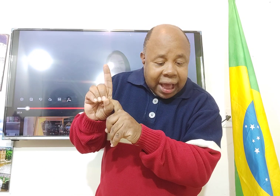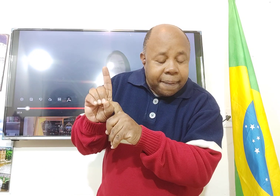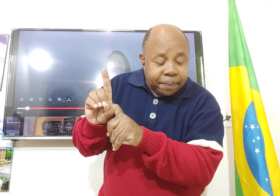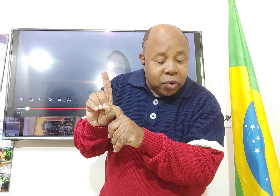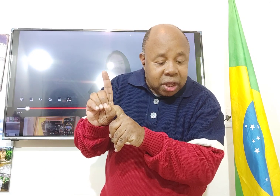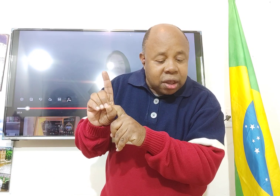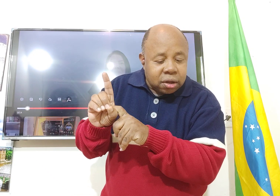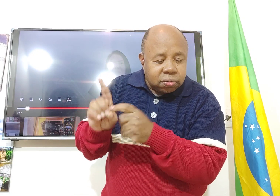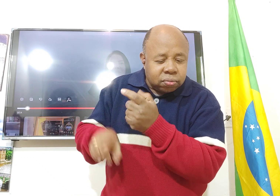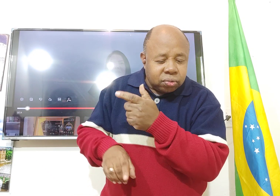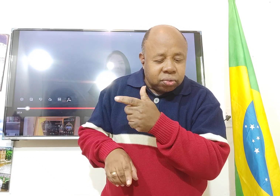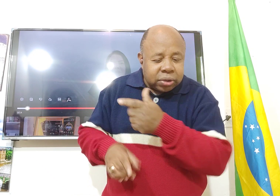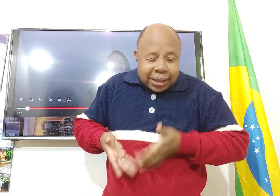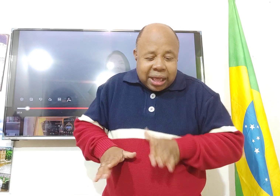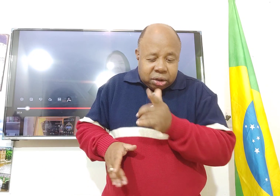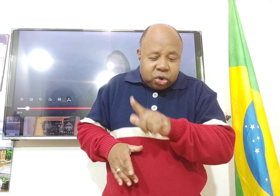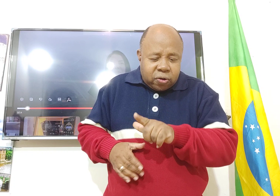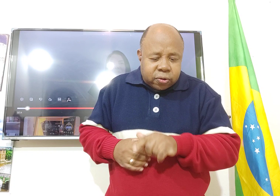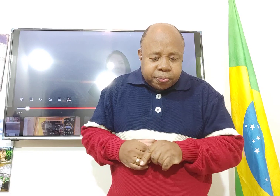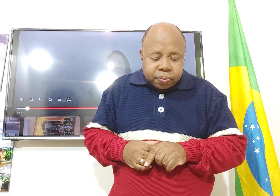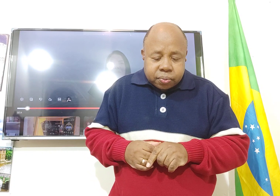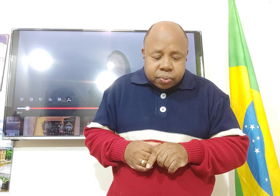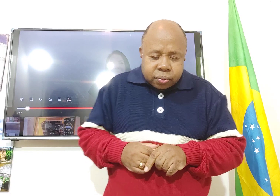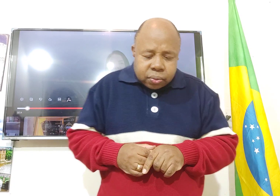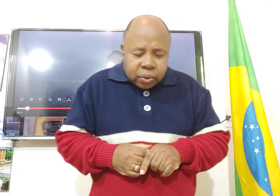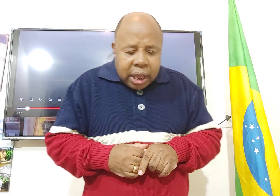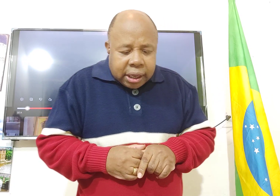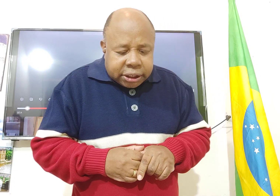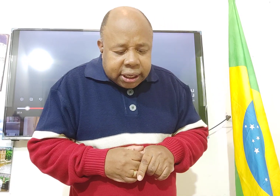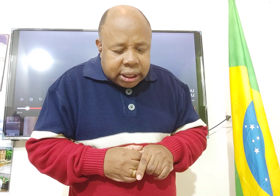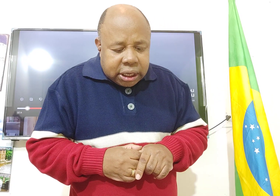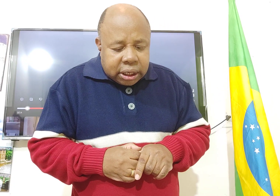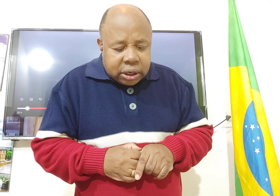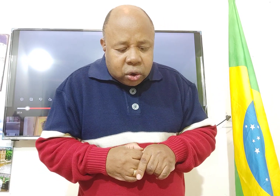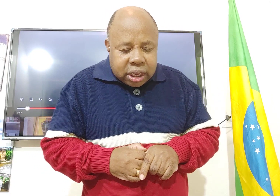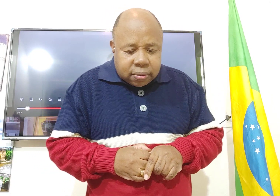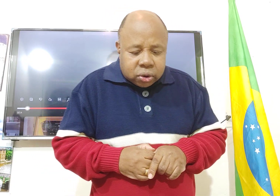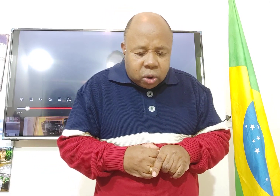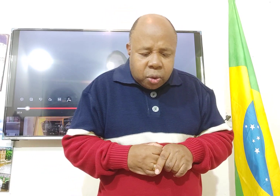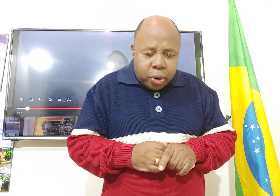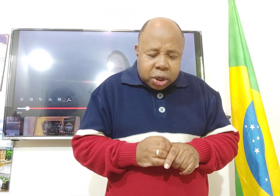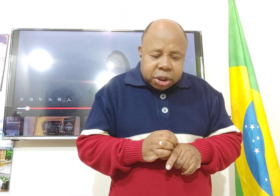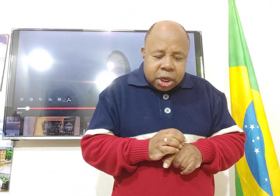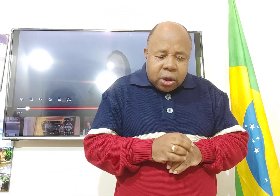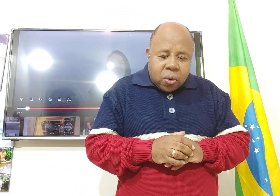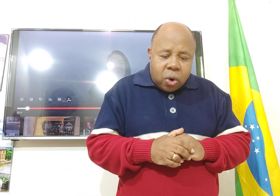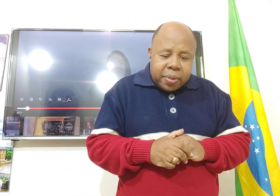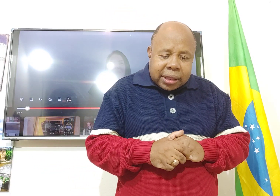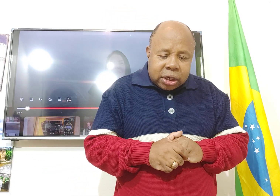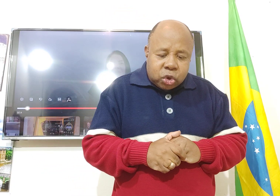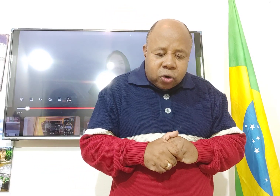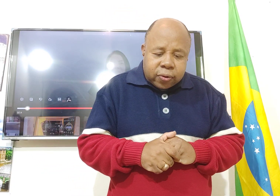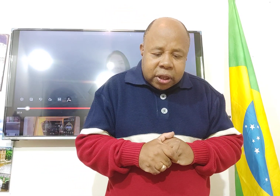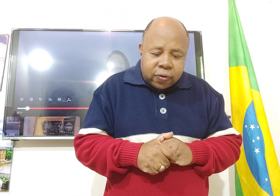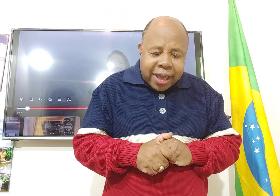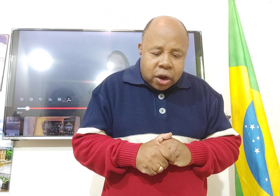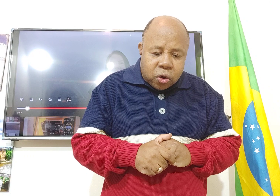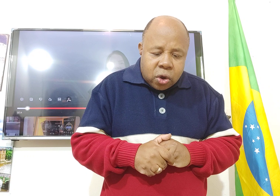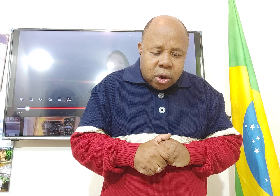voltar, ok? Nascer de novo? Disse-lhe Nicodemos, como pode um homem nascer de novo, sendo velho?